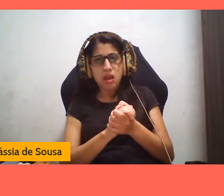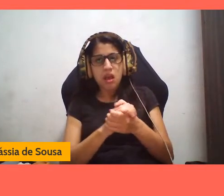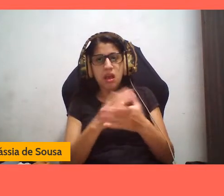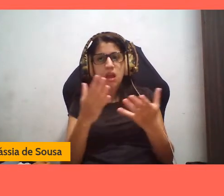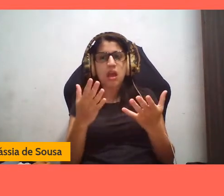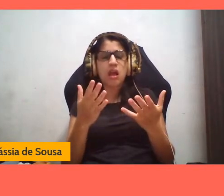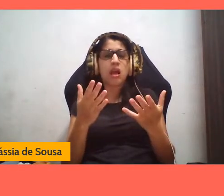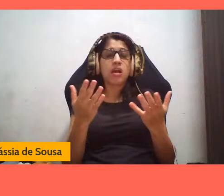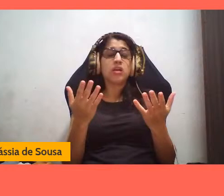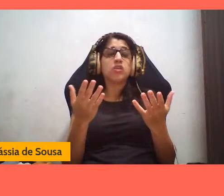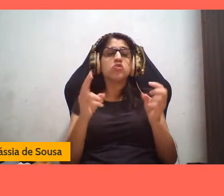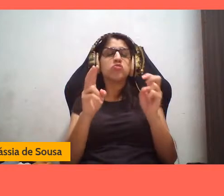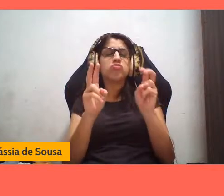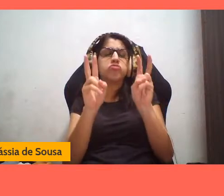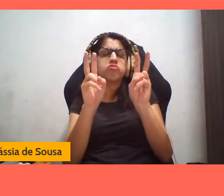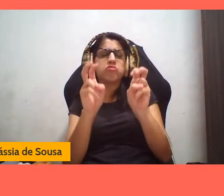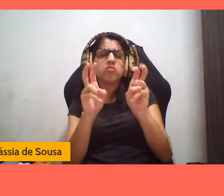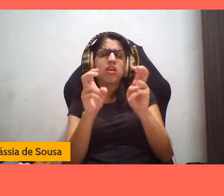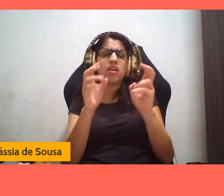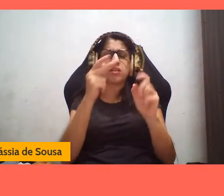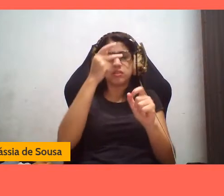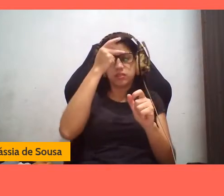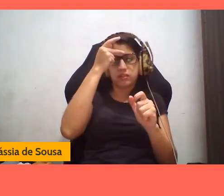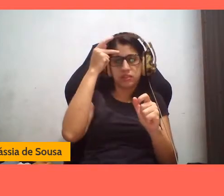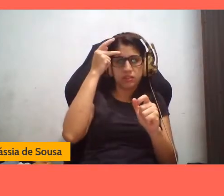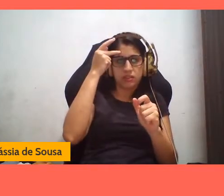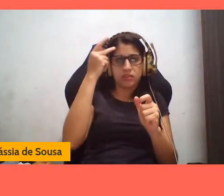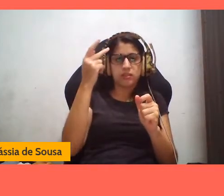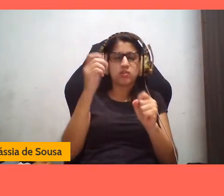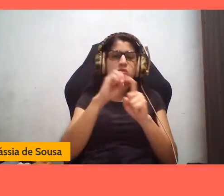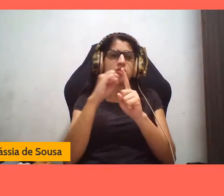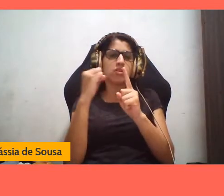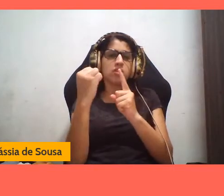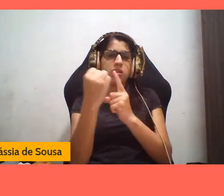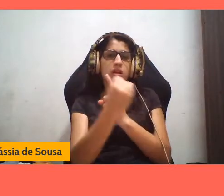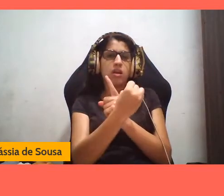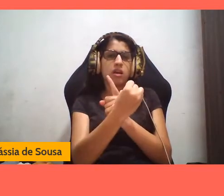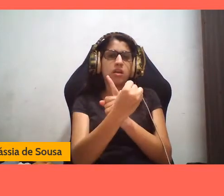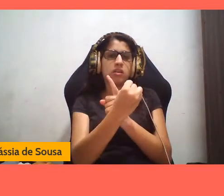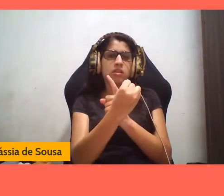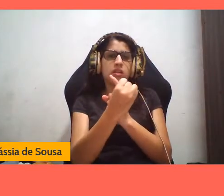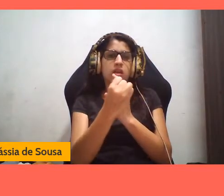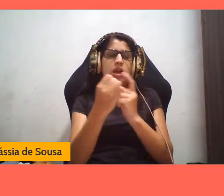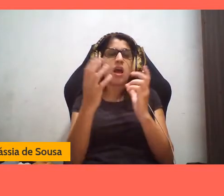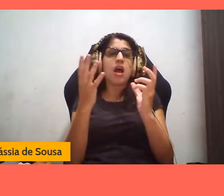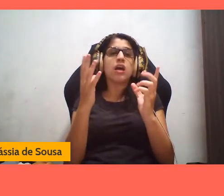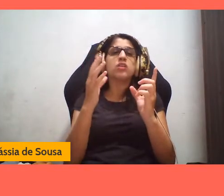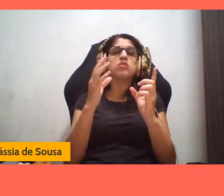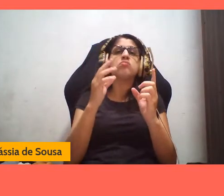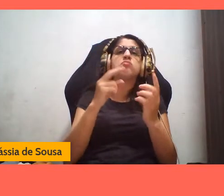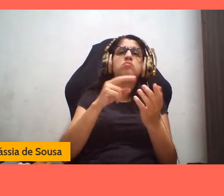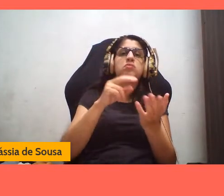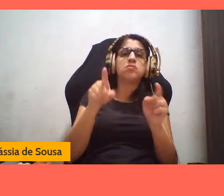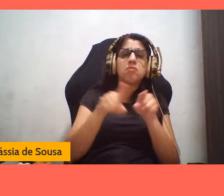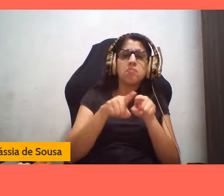centrada sobre as pessoas e uma sociedade centrada sobre as coisas.